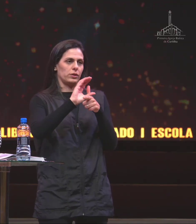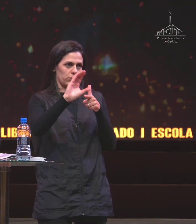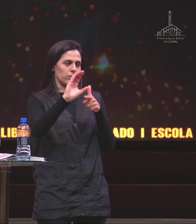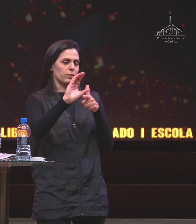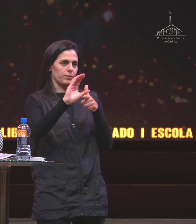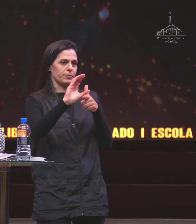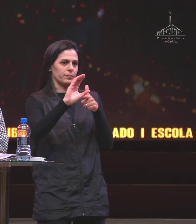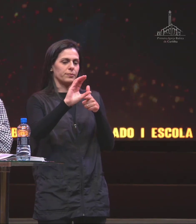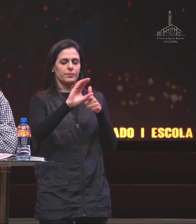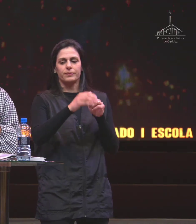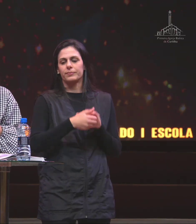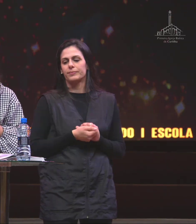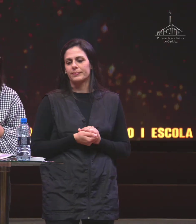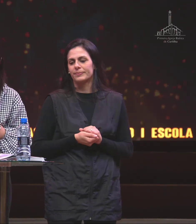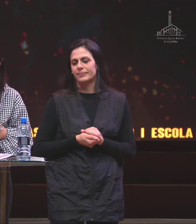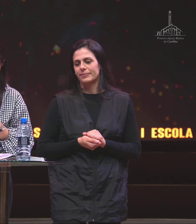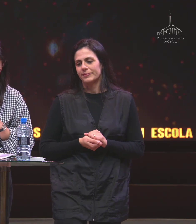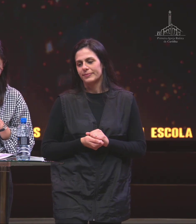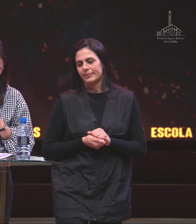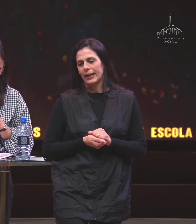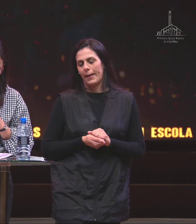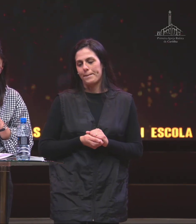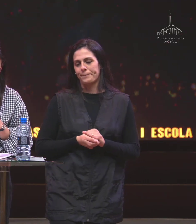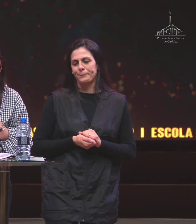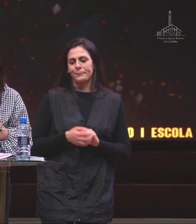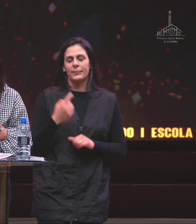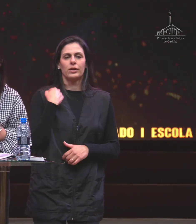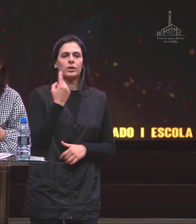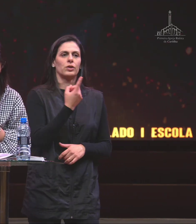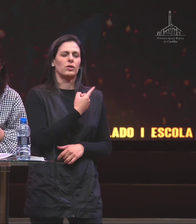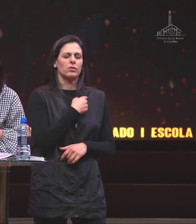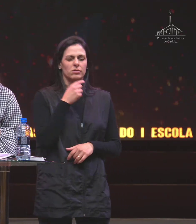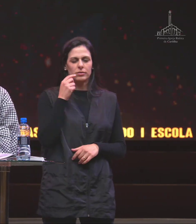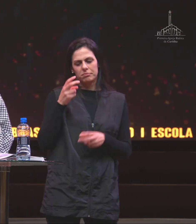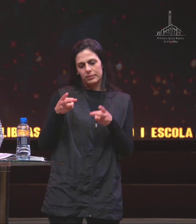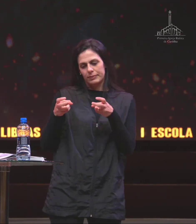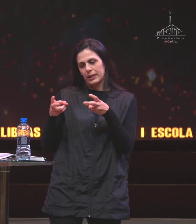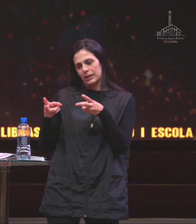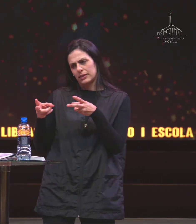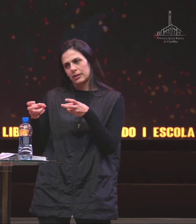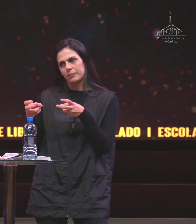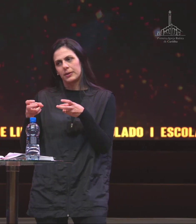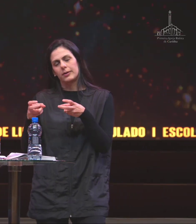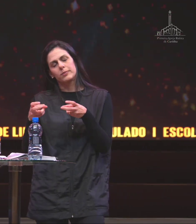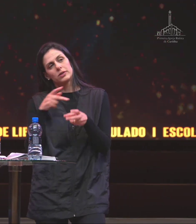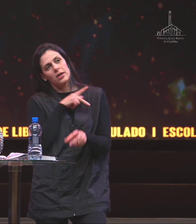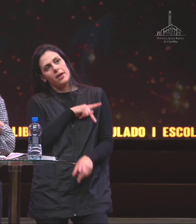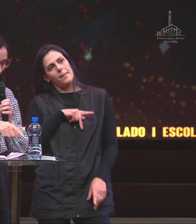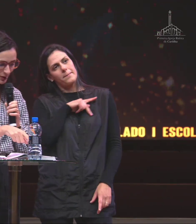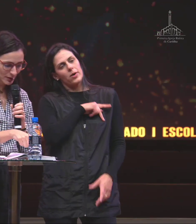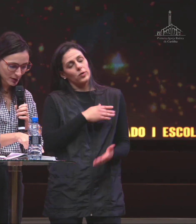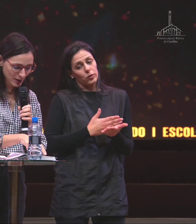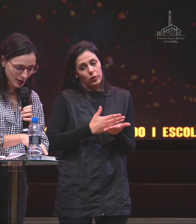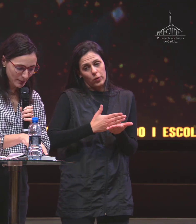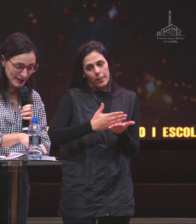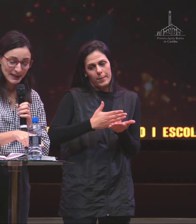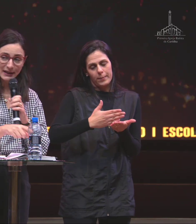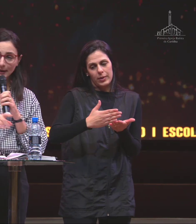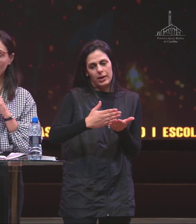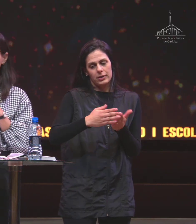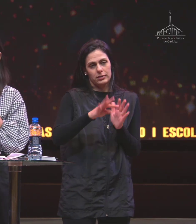gente conseguiu um selo, o selo que era aquele selo mais barato, acho que era 1 centavo na época. Quem lembra disso? Eu